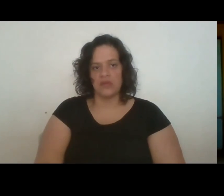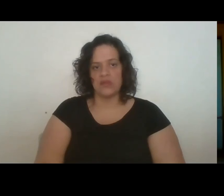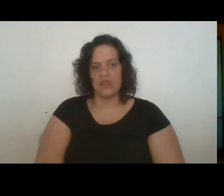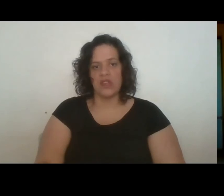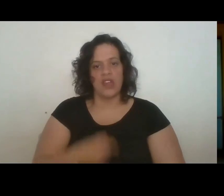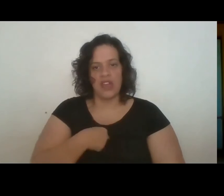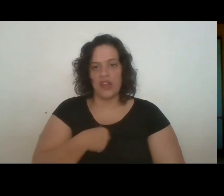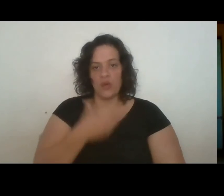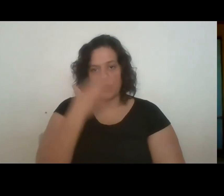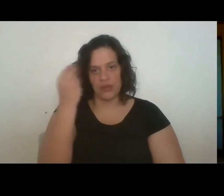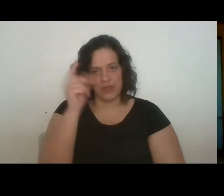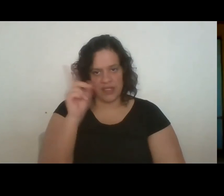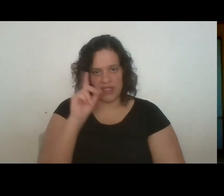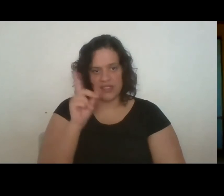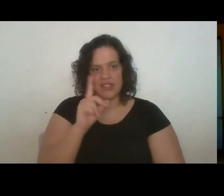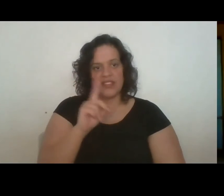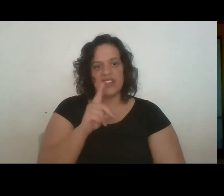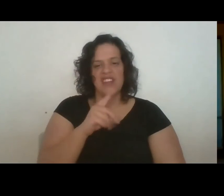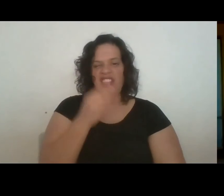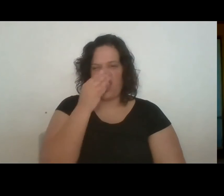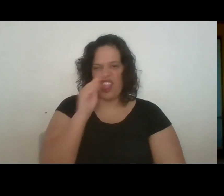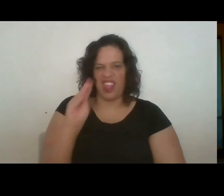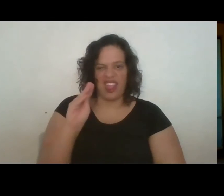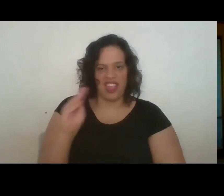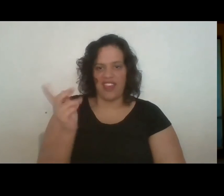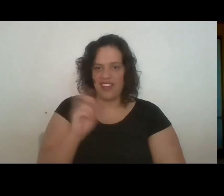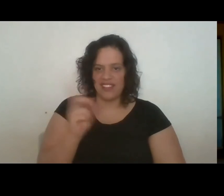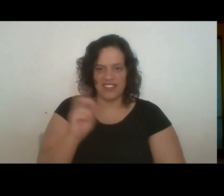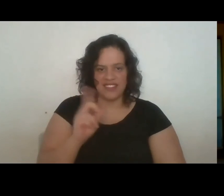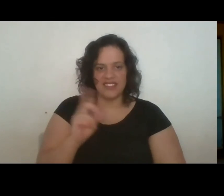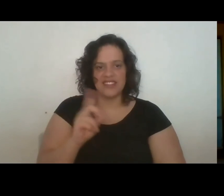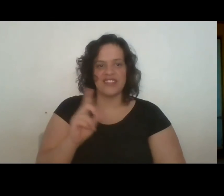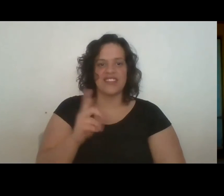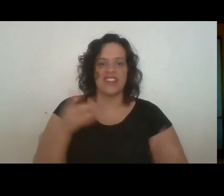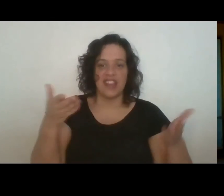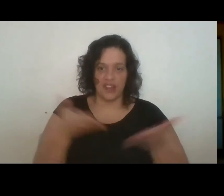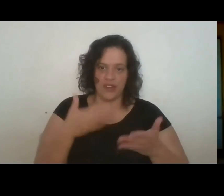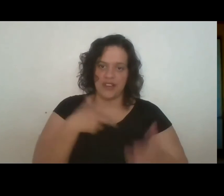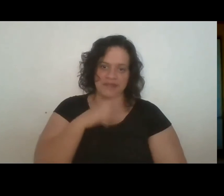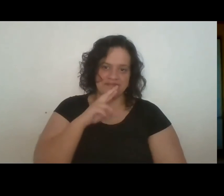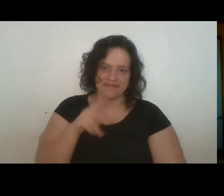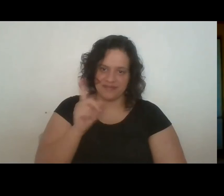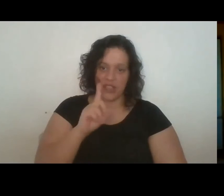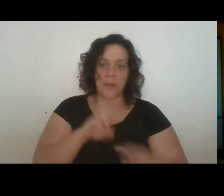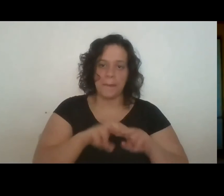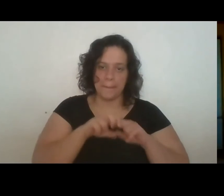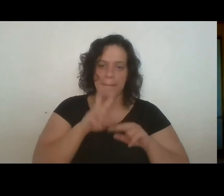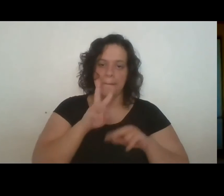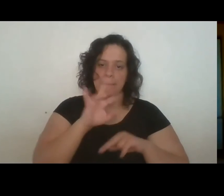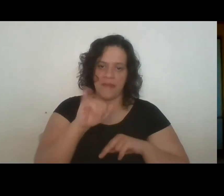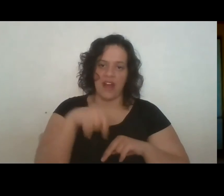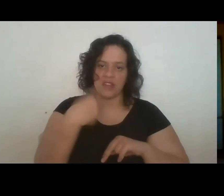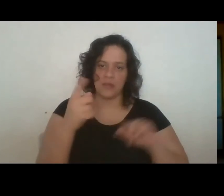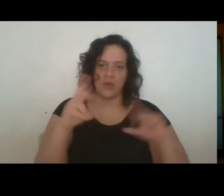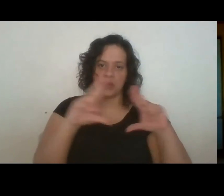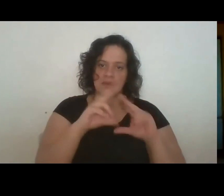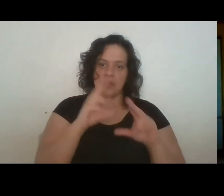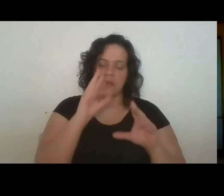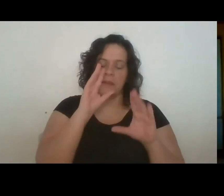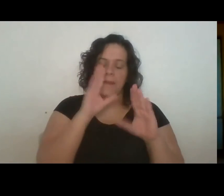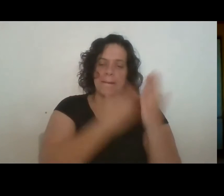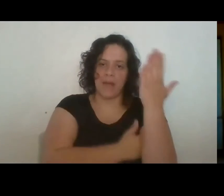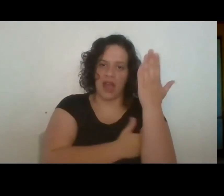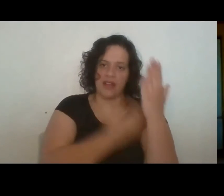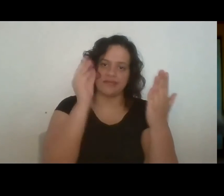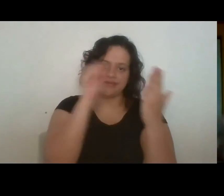esqueci, não passei por cima, não pude cobrir aqui, mas vai estar lá presente no material para vocês avaliarem. Espero que